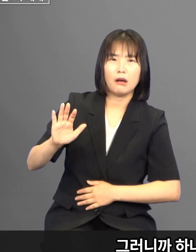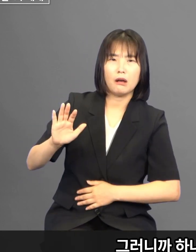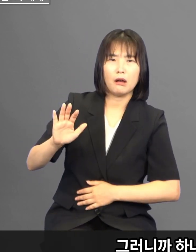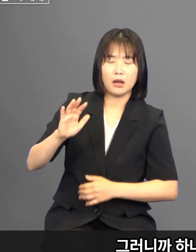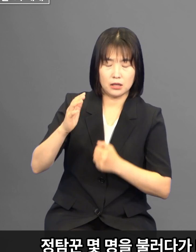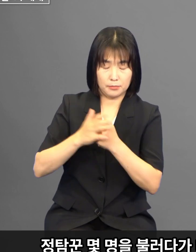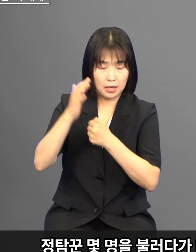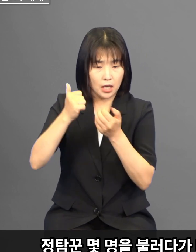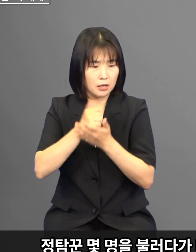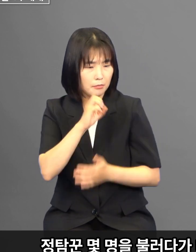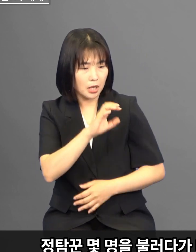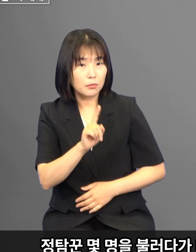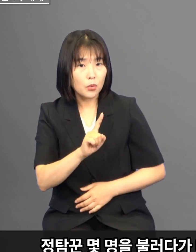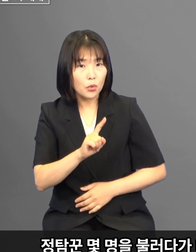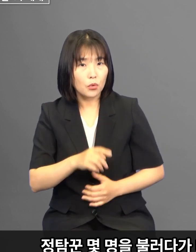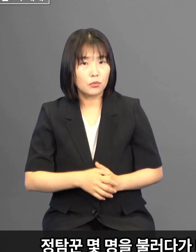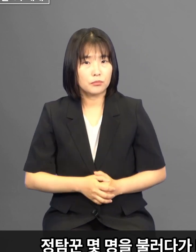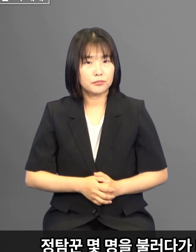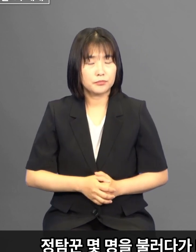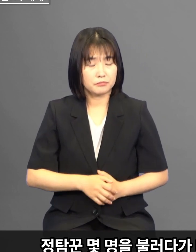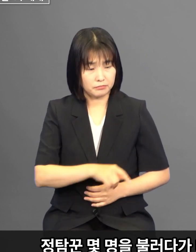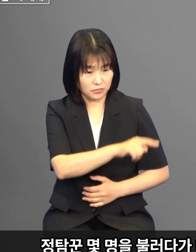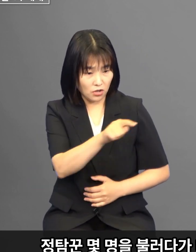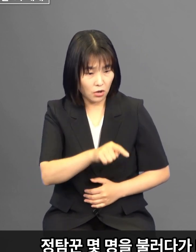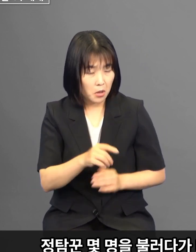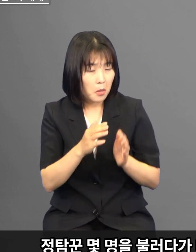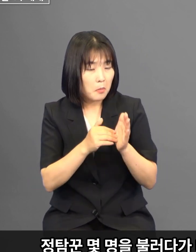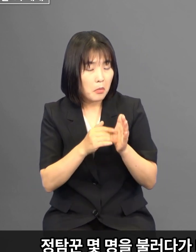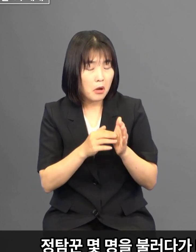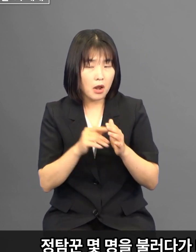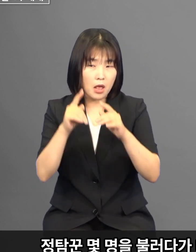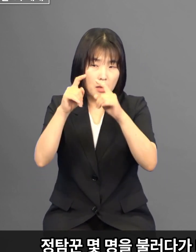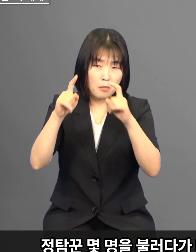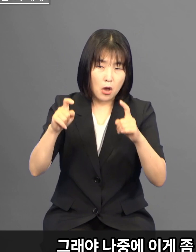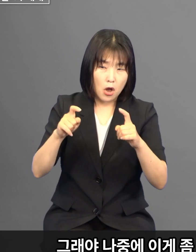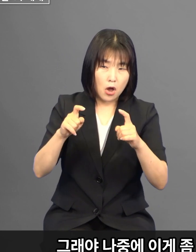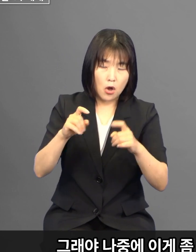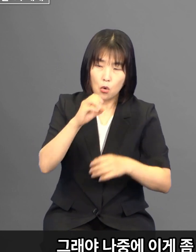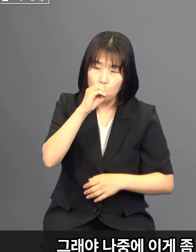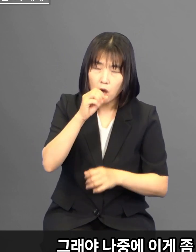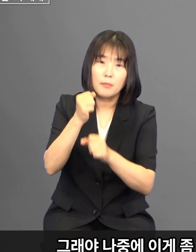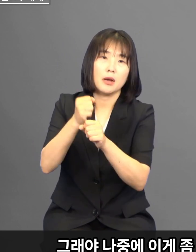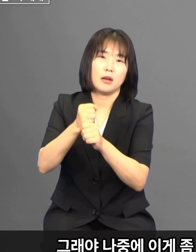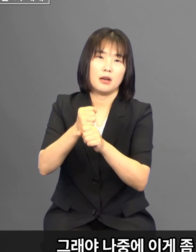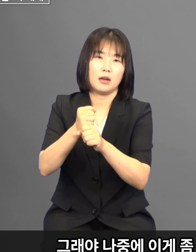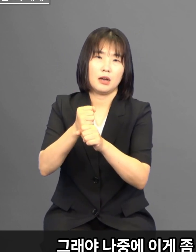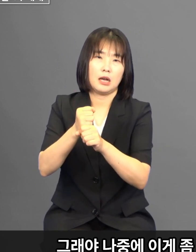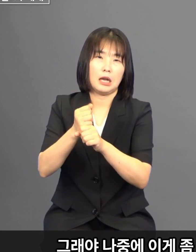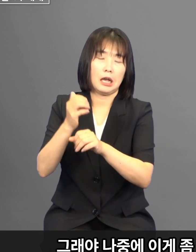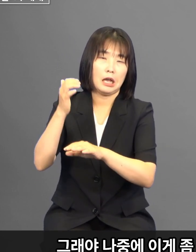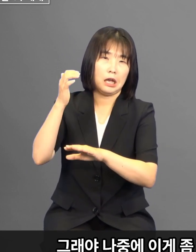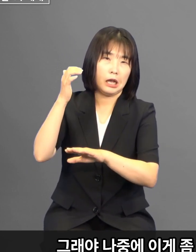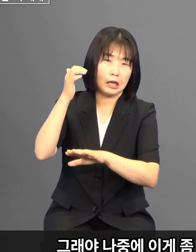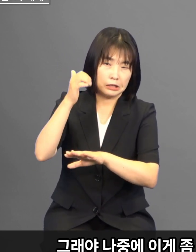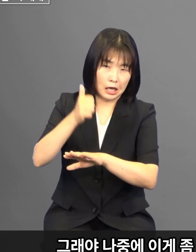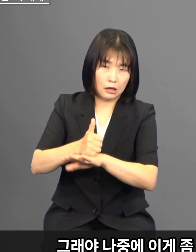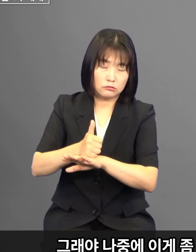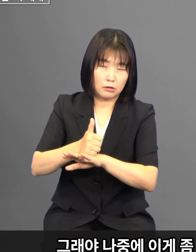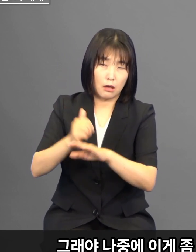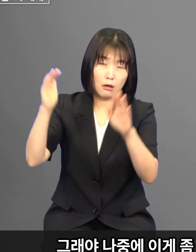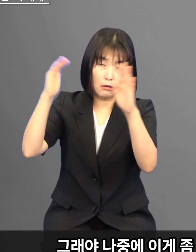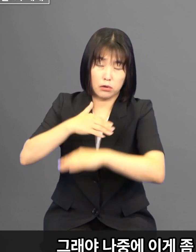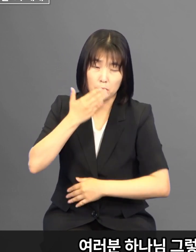뭐라고 하십니까? 정탐꾼 몇 명 불러다가 너희가 몰래 성벽에 구멍을 뚫어놔라. 그래야 나중에 이게 좀 해쳐도 무너지지,